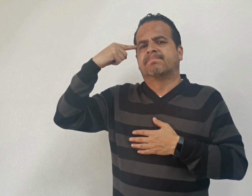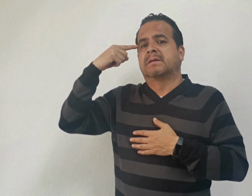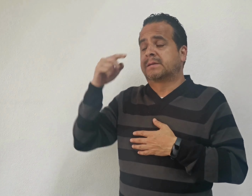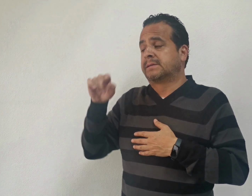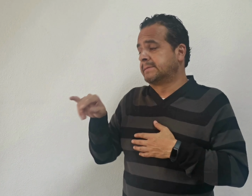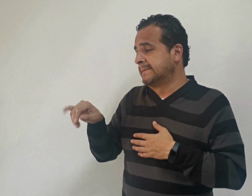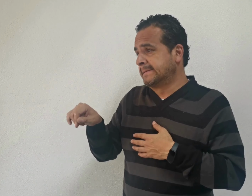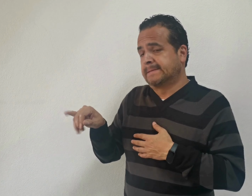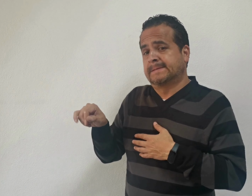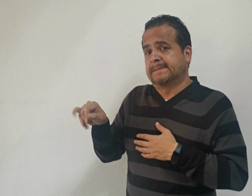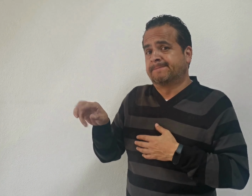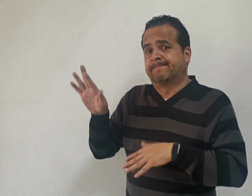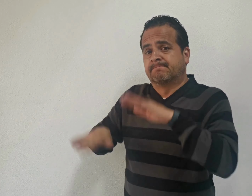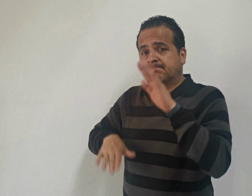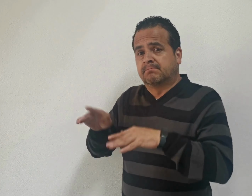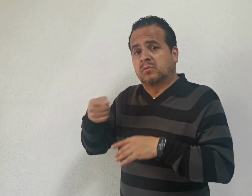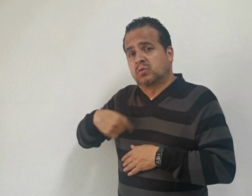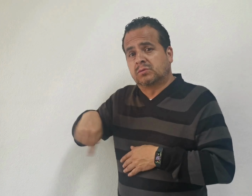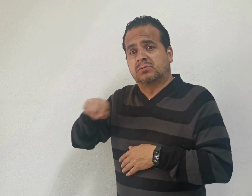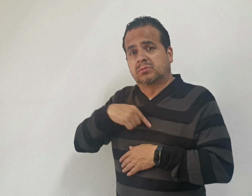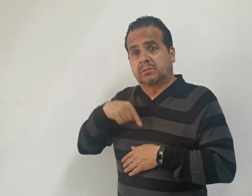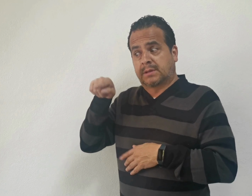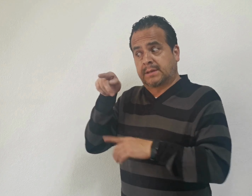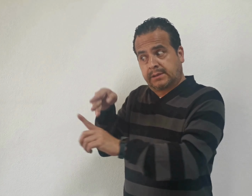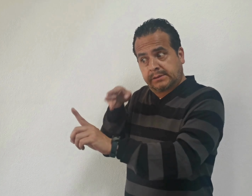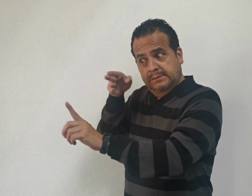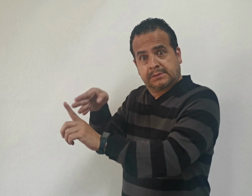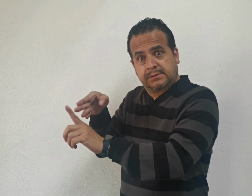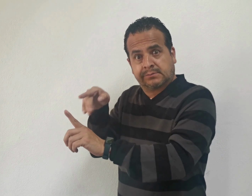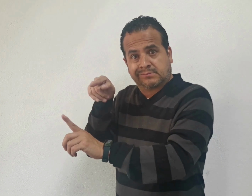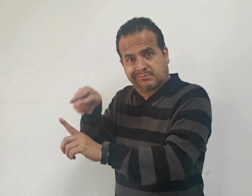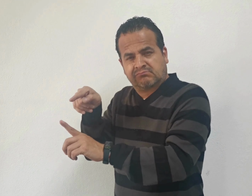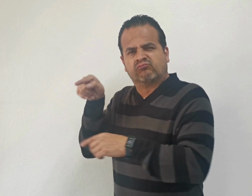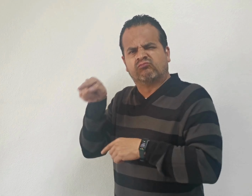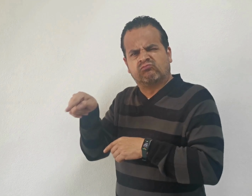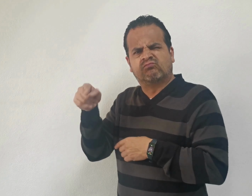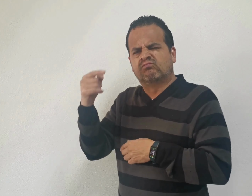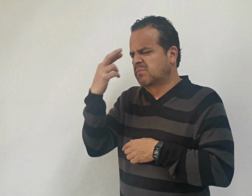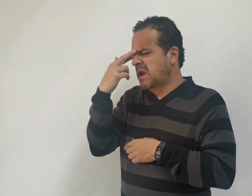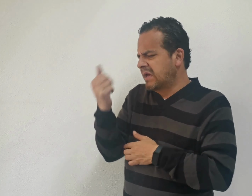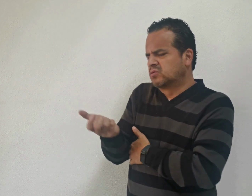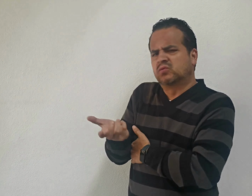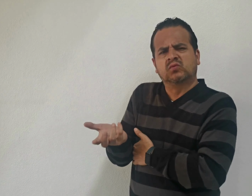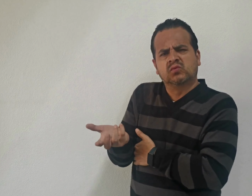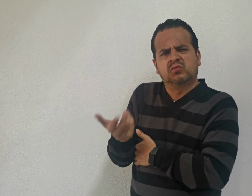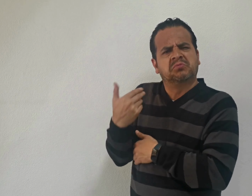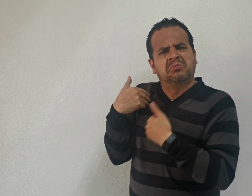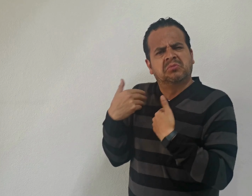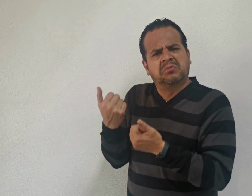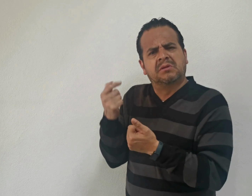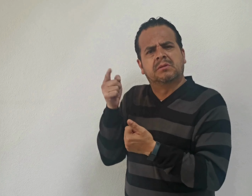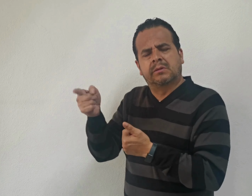queriendo tener este objetivo en mi vida porque si es muy común que ponemos ciertos objetivos que al no tener conciencia de los para